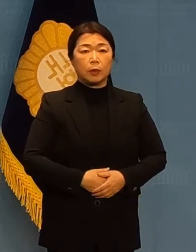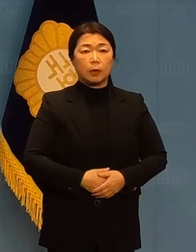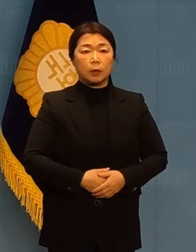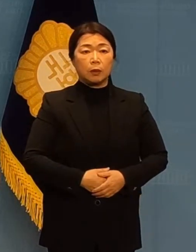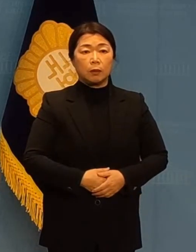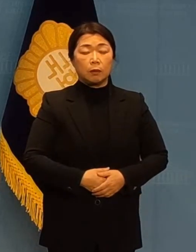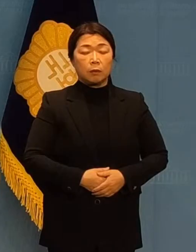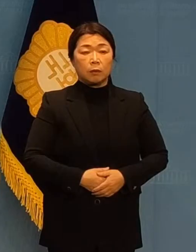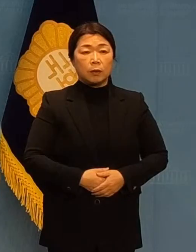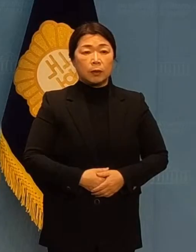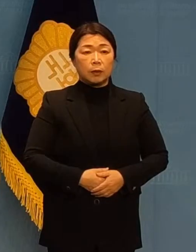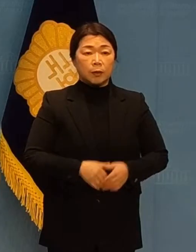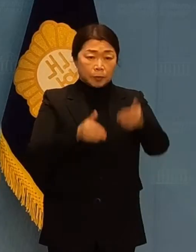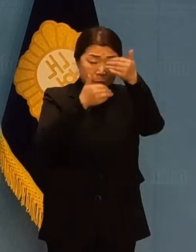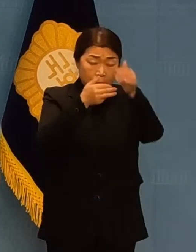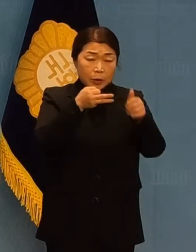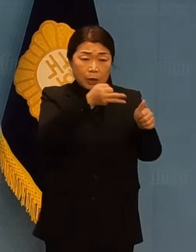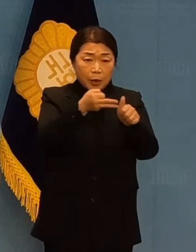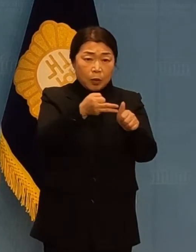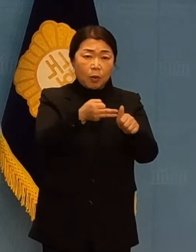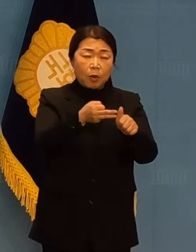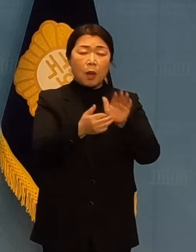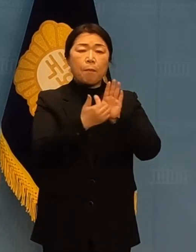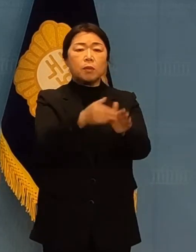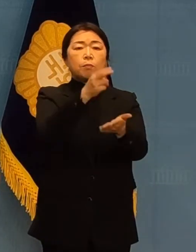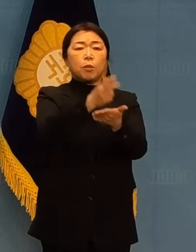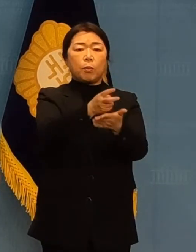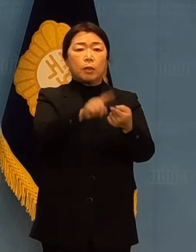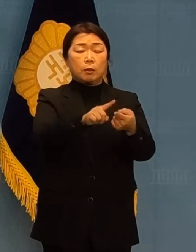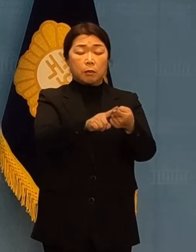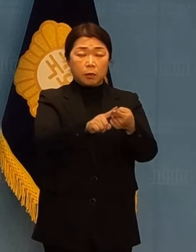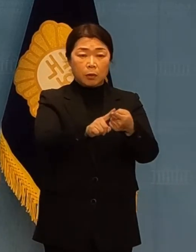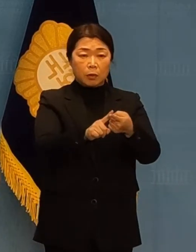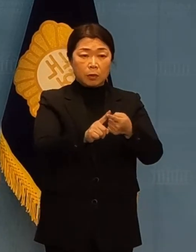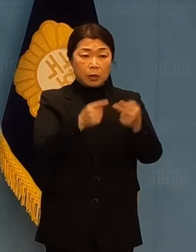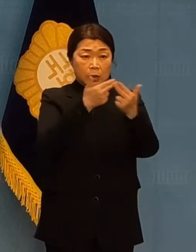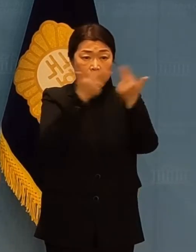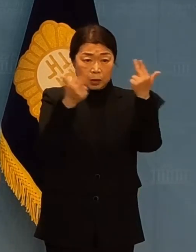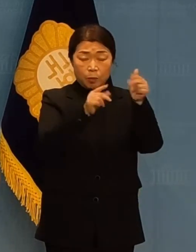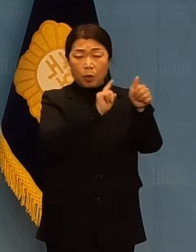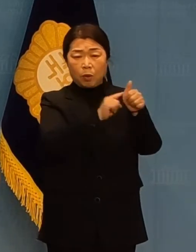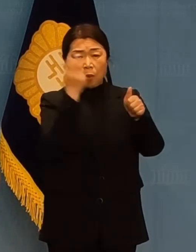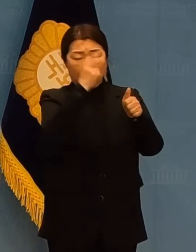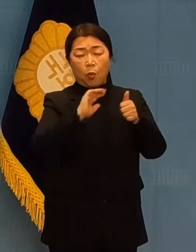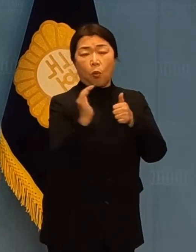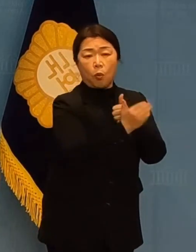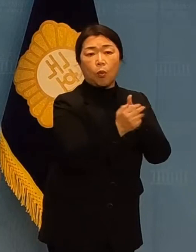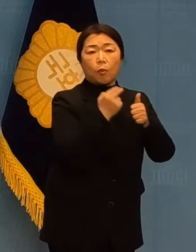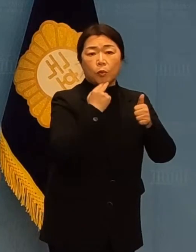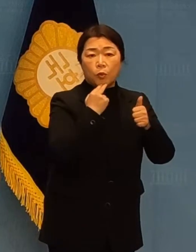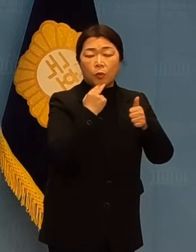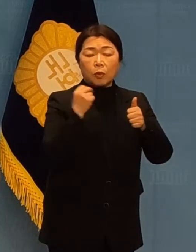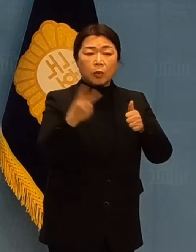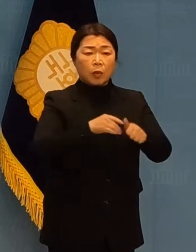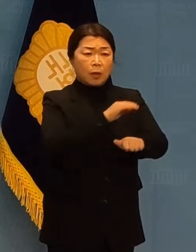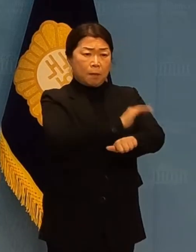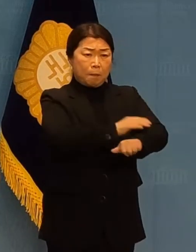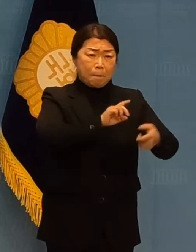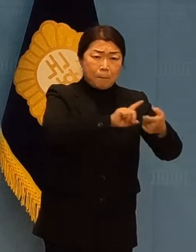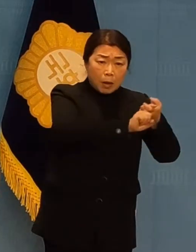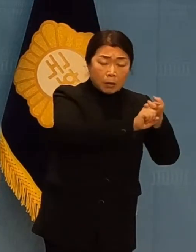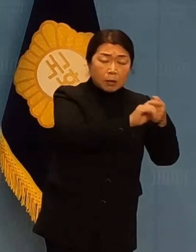테러 방지법에 따른 피해자 이재명 대표에 대한 보호 조치를 하지 않았으면 물론 극우 세력들의